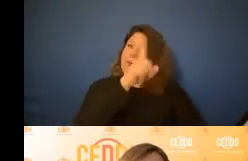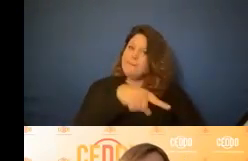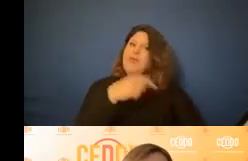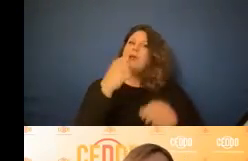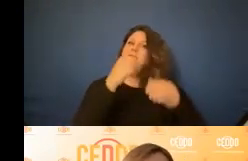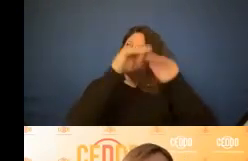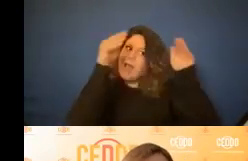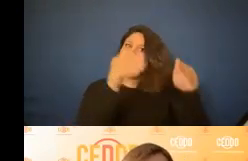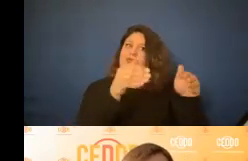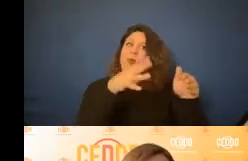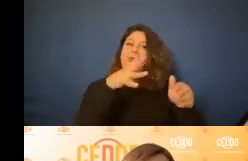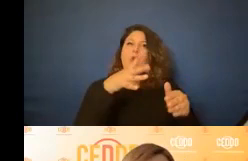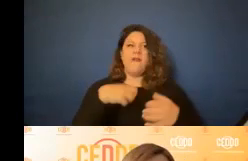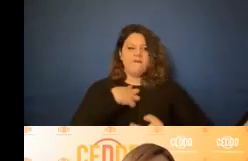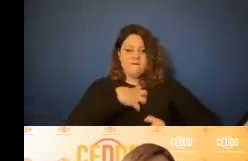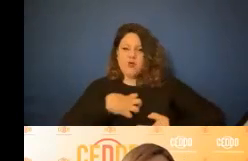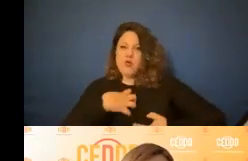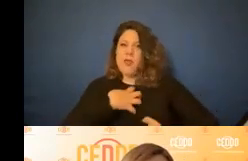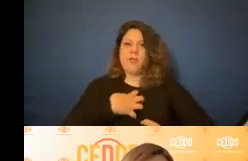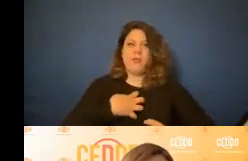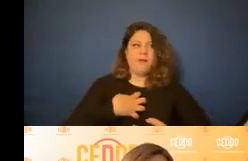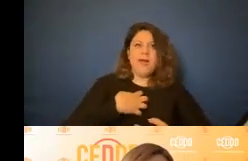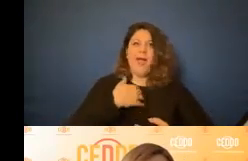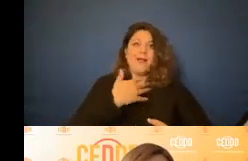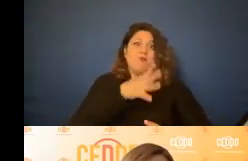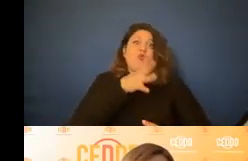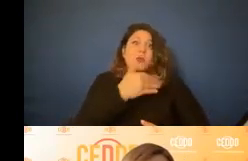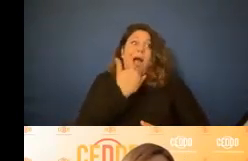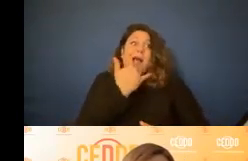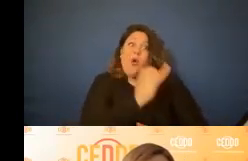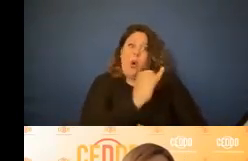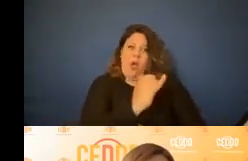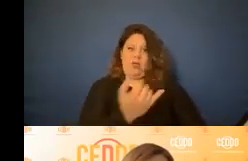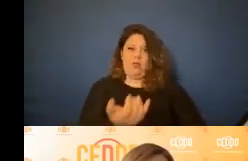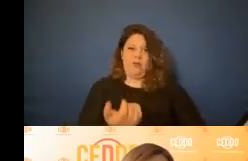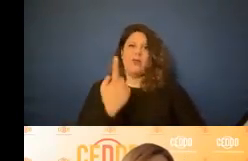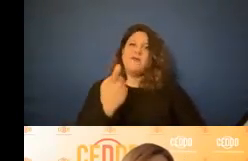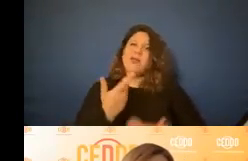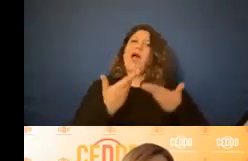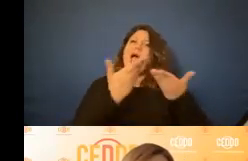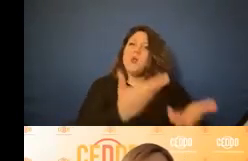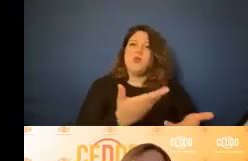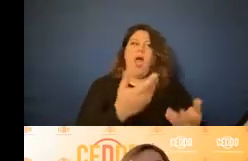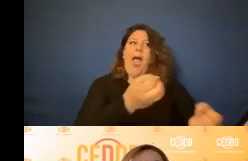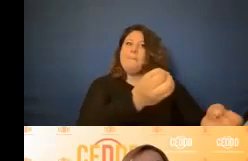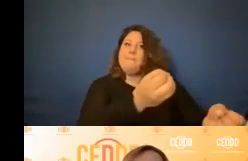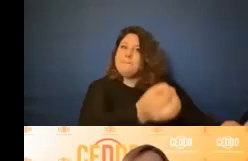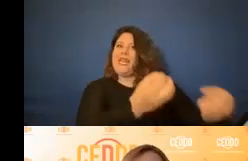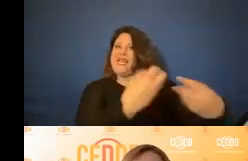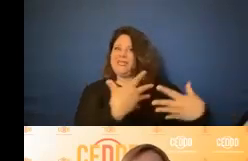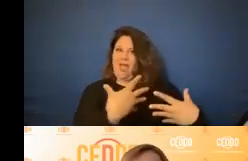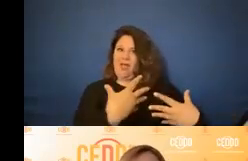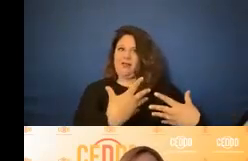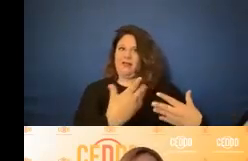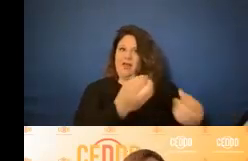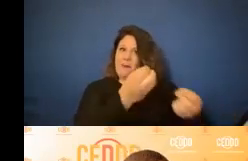sitio. ¿De acuerdo? Y habrá que valorar y manejarlas y ayudarles un poquito a expresar y a soltar y que